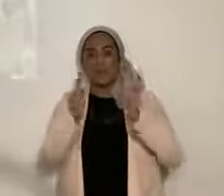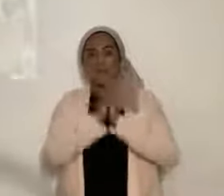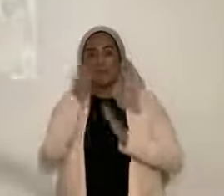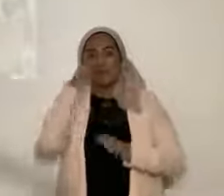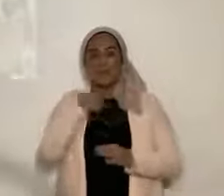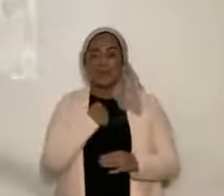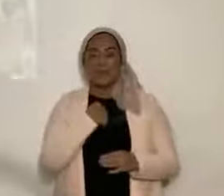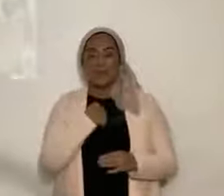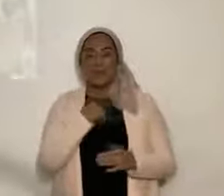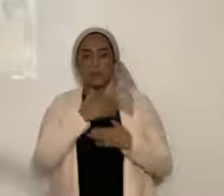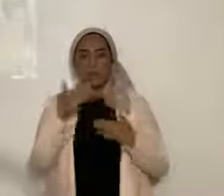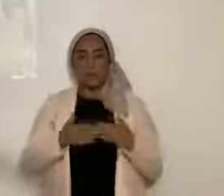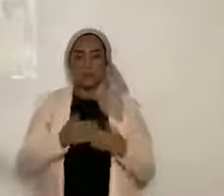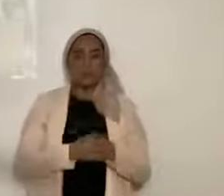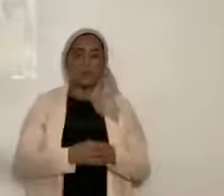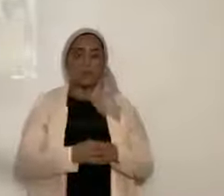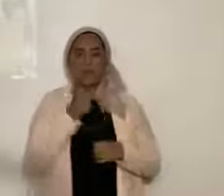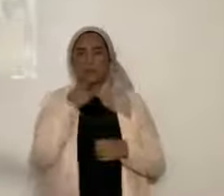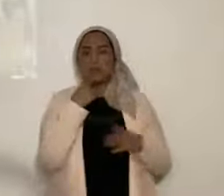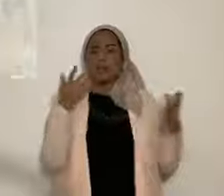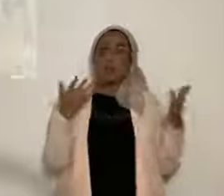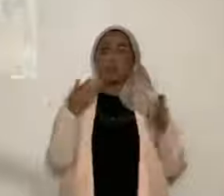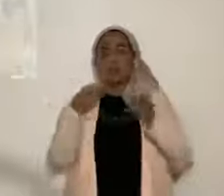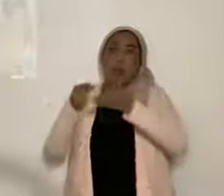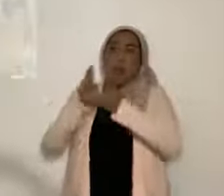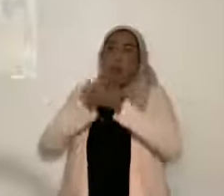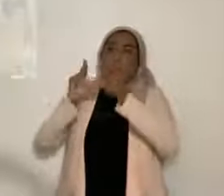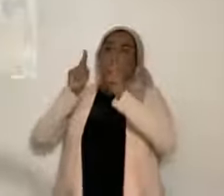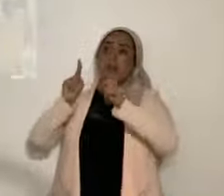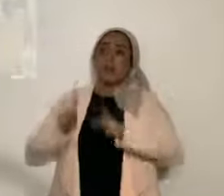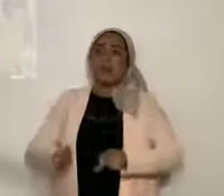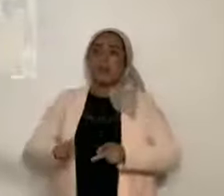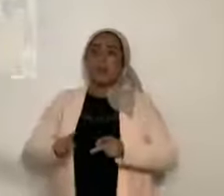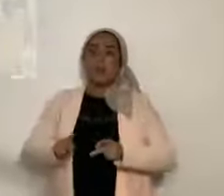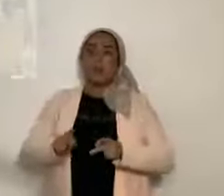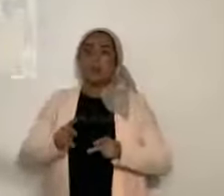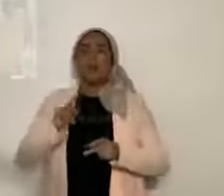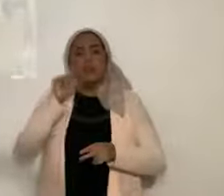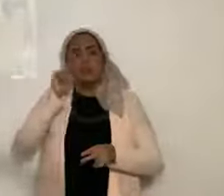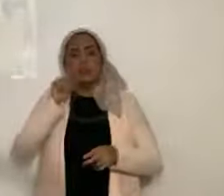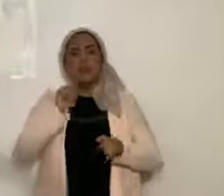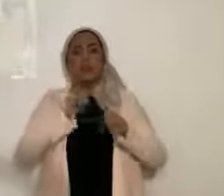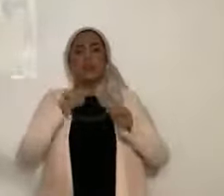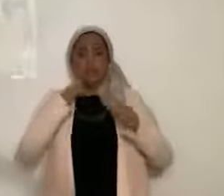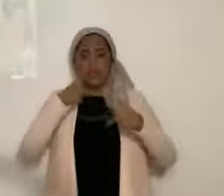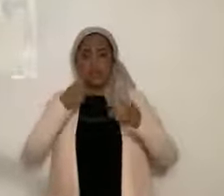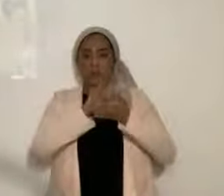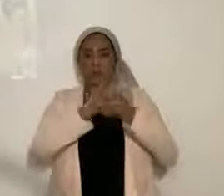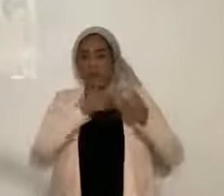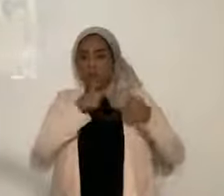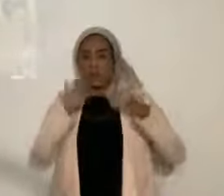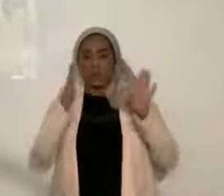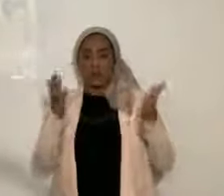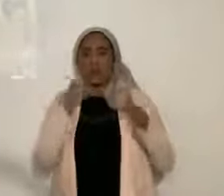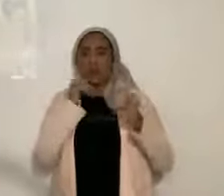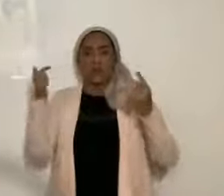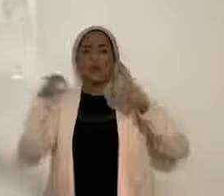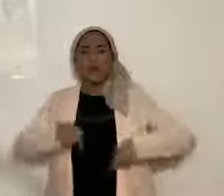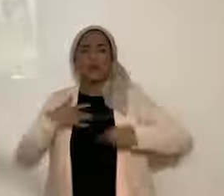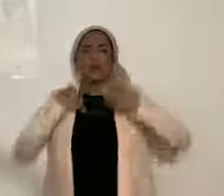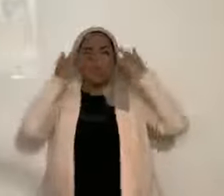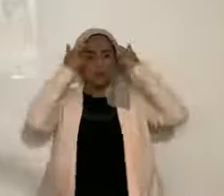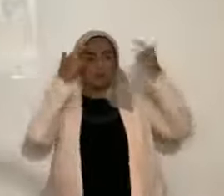mí. Y tú dirás, ay, qué santo es, que tenemos que estar apartados, pero me refiero, no para venirte a